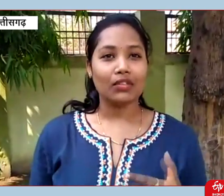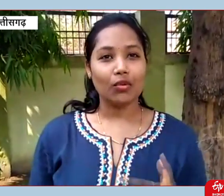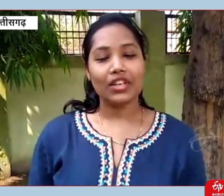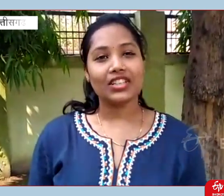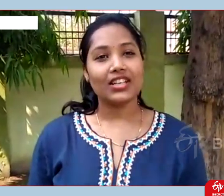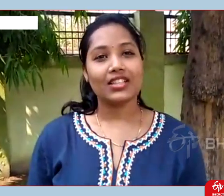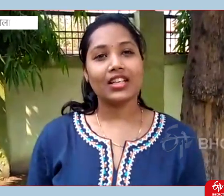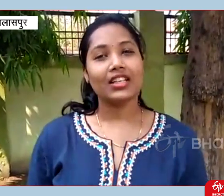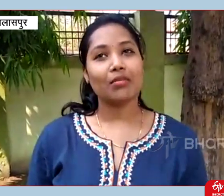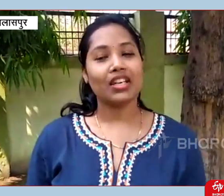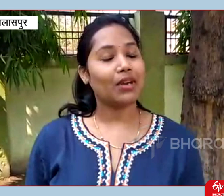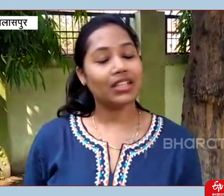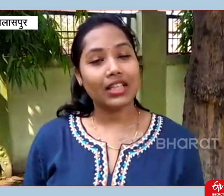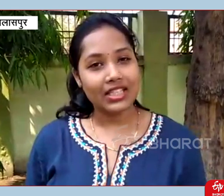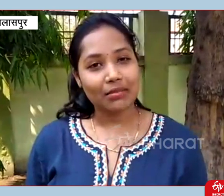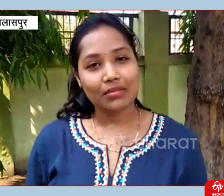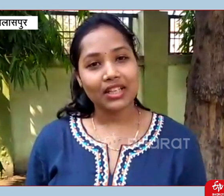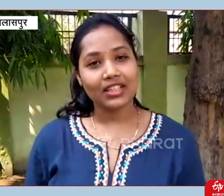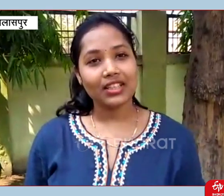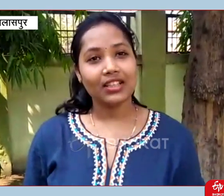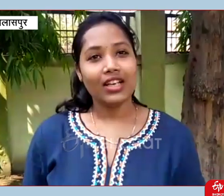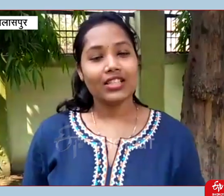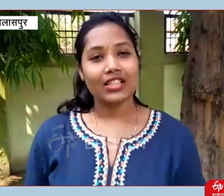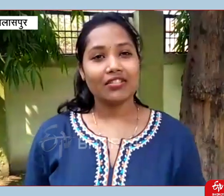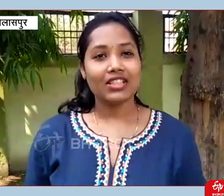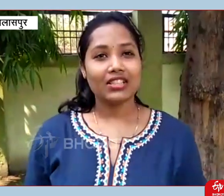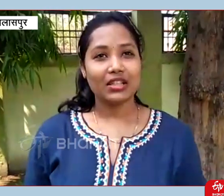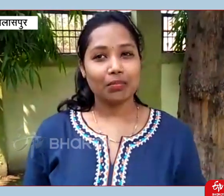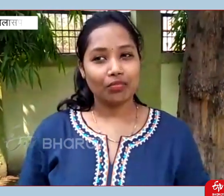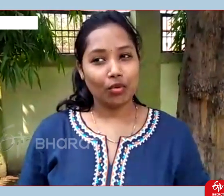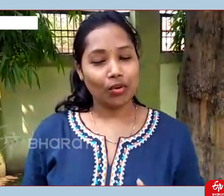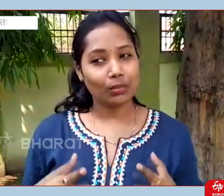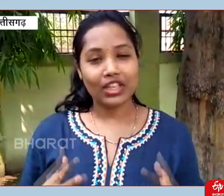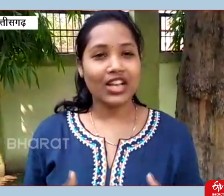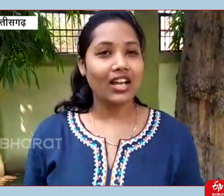बट वो पेशेंट ऐसे थे कि हमारी बाते नहीं समझ पाते थे, जिसकी वजह से वो बहुत परिशार